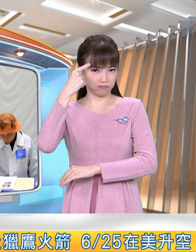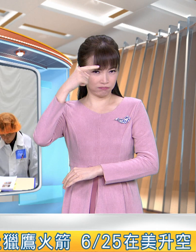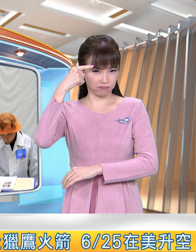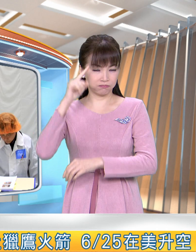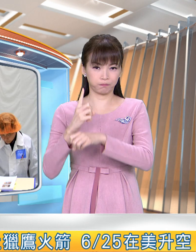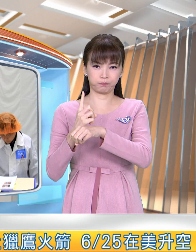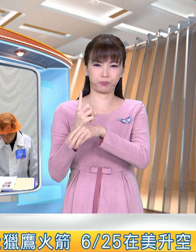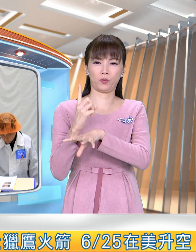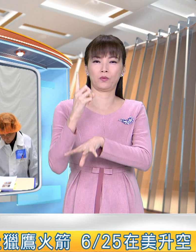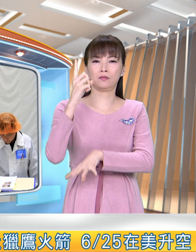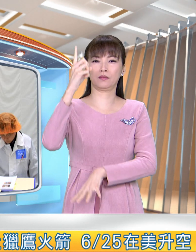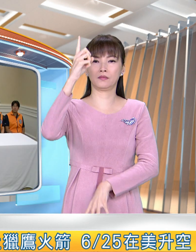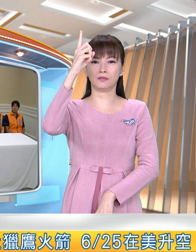绪。